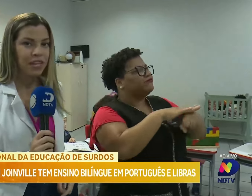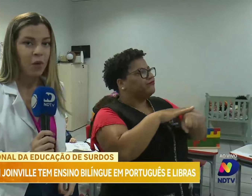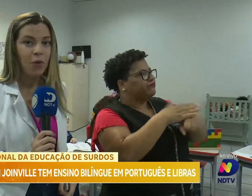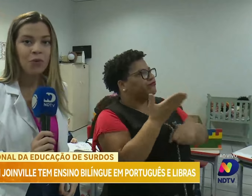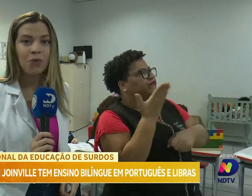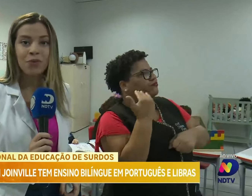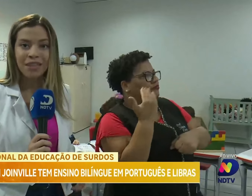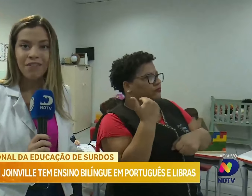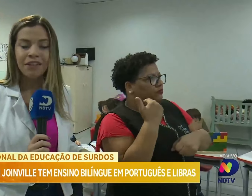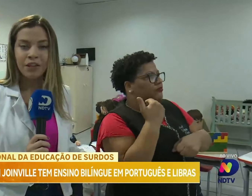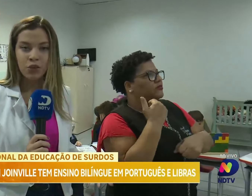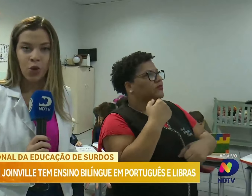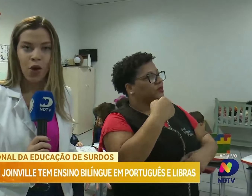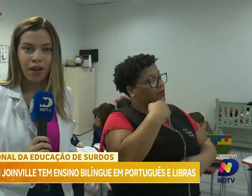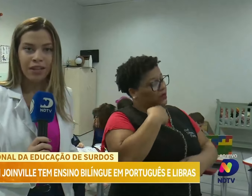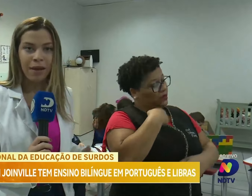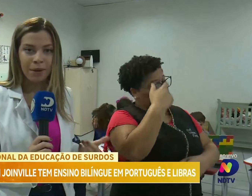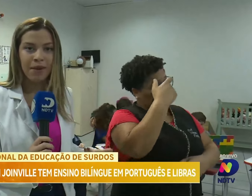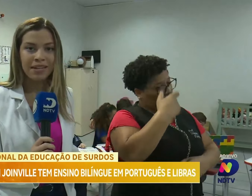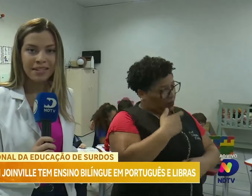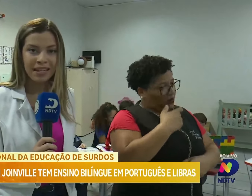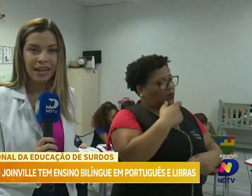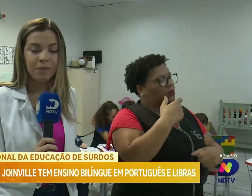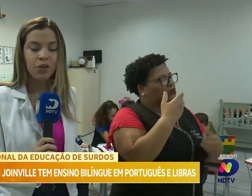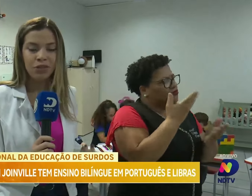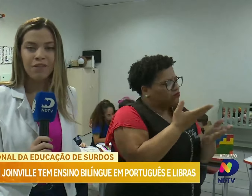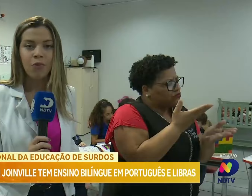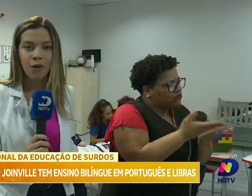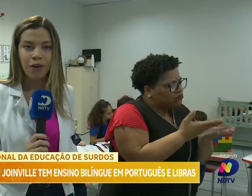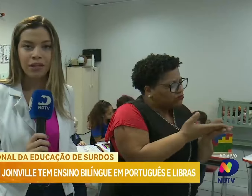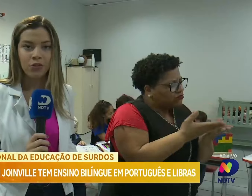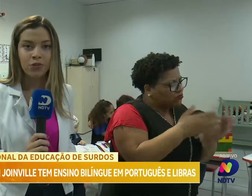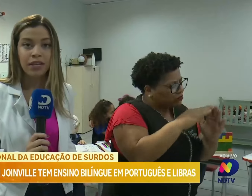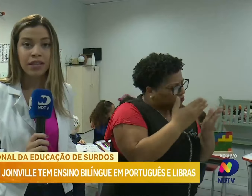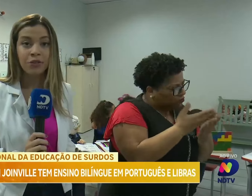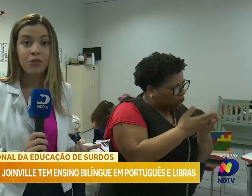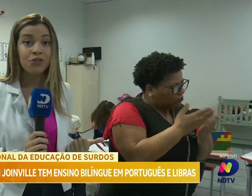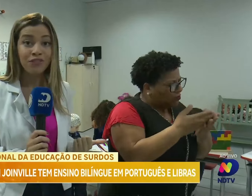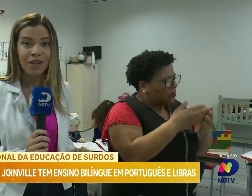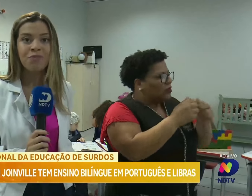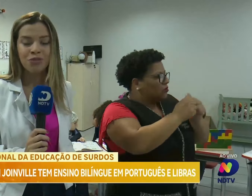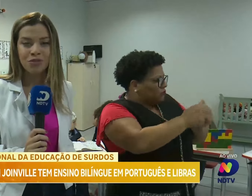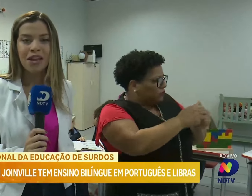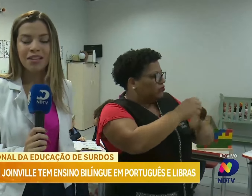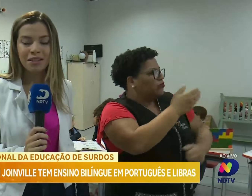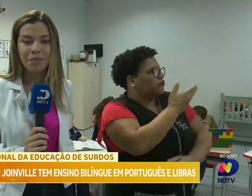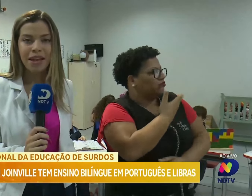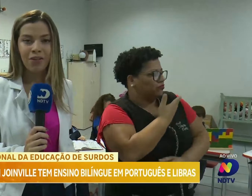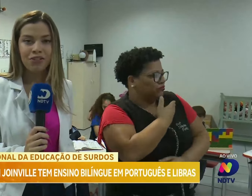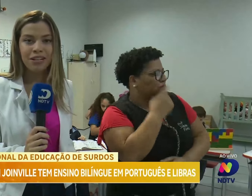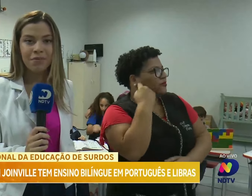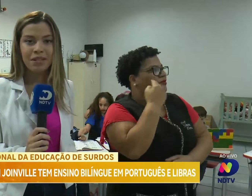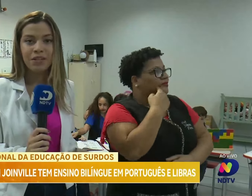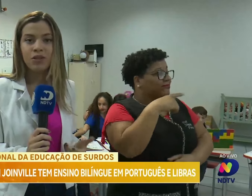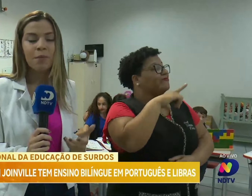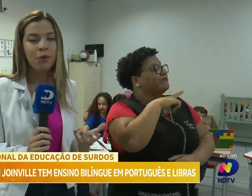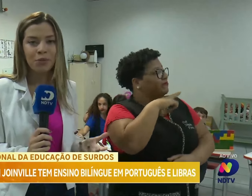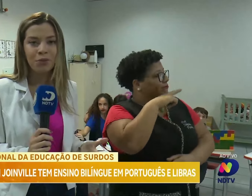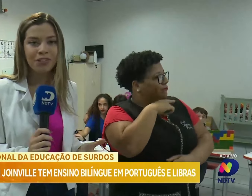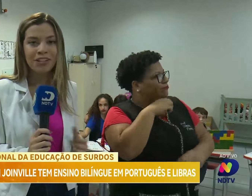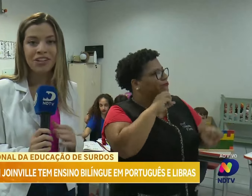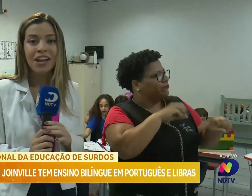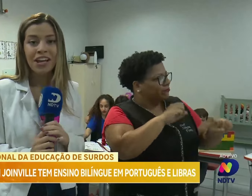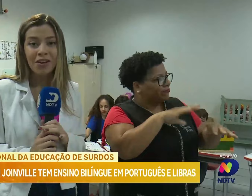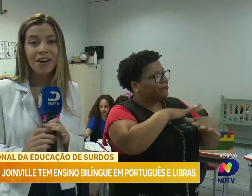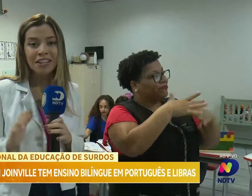antes que quando eu estava na escola, na primeira série, eu estudava com uma colega surda e nós tivemos também a aula de Libras, e isso